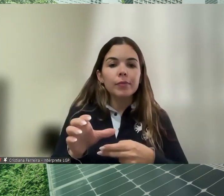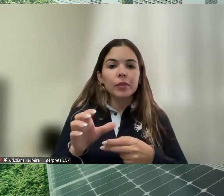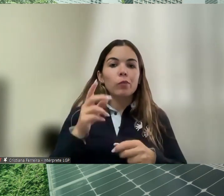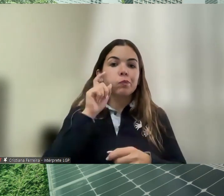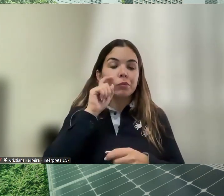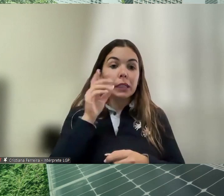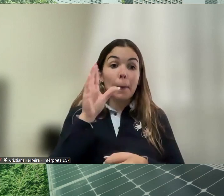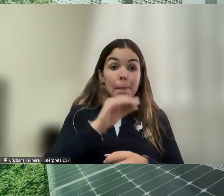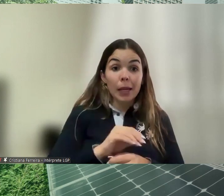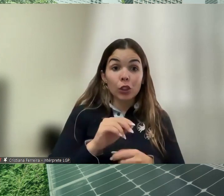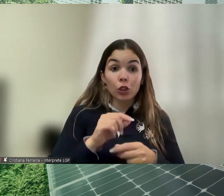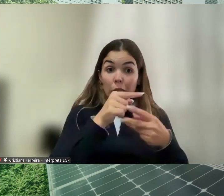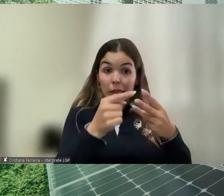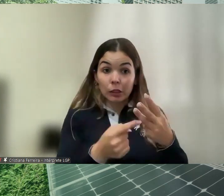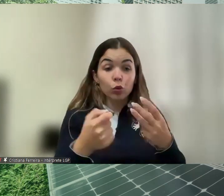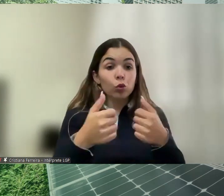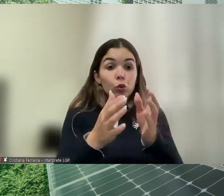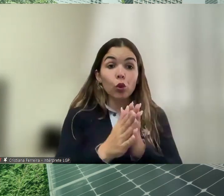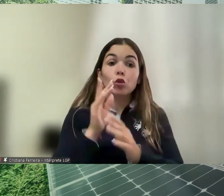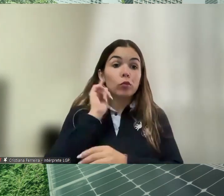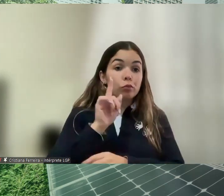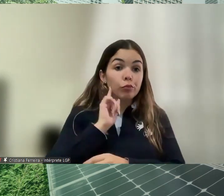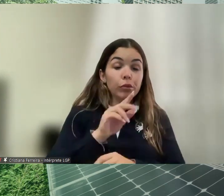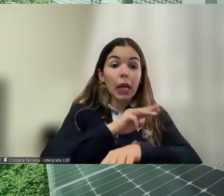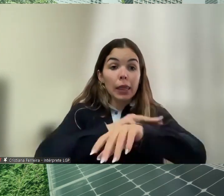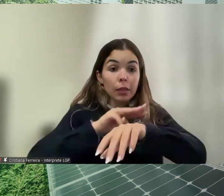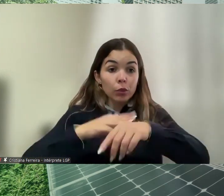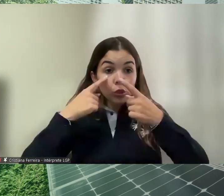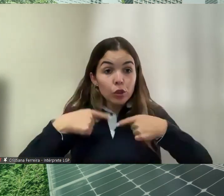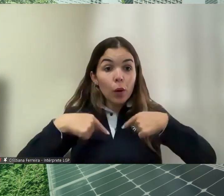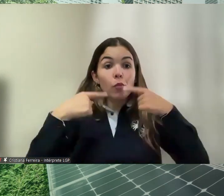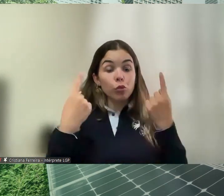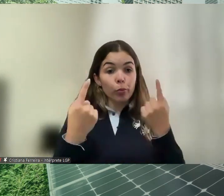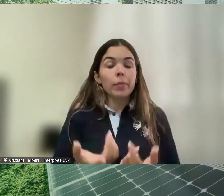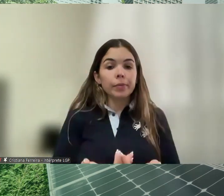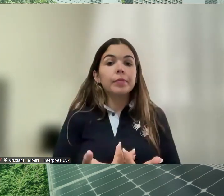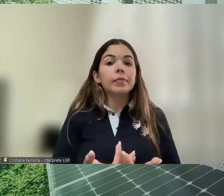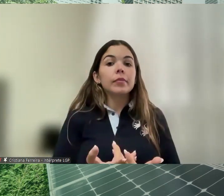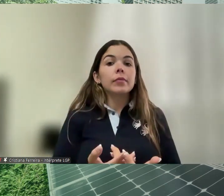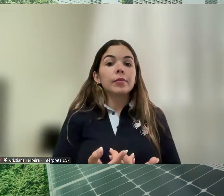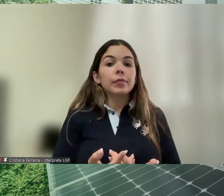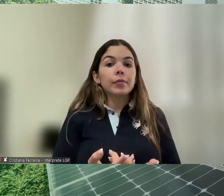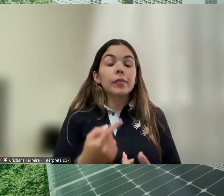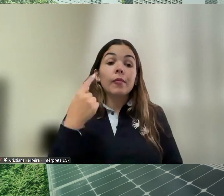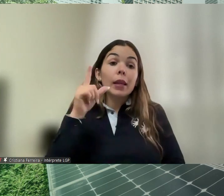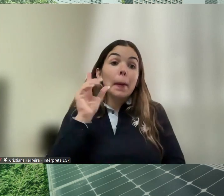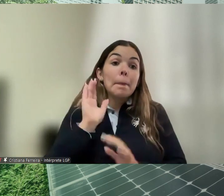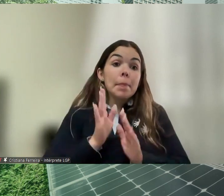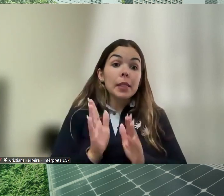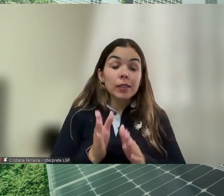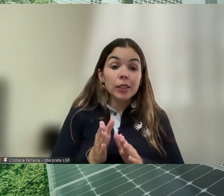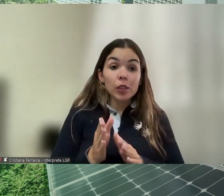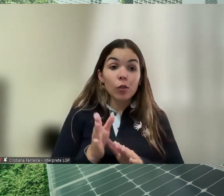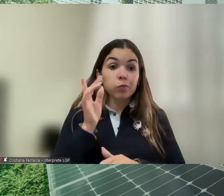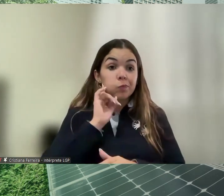estes pontos são relevantes para a função pública, para a administração pública e têm que ser tidos em